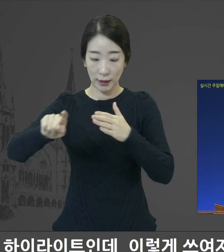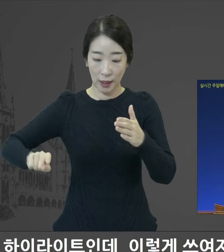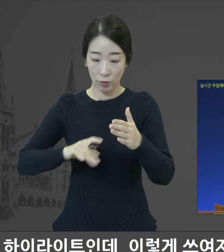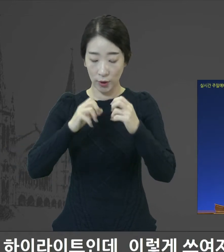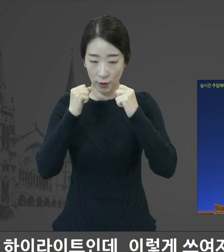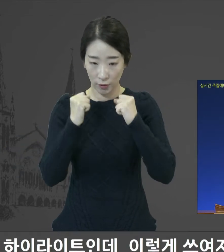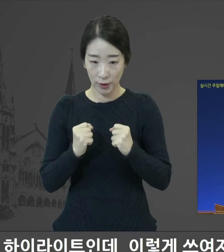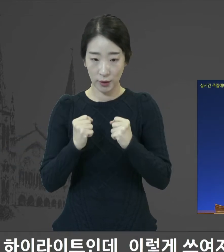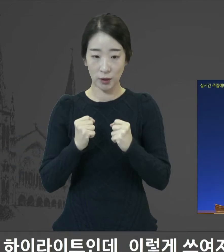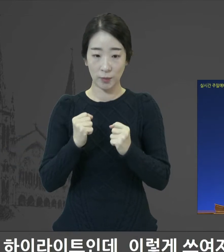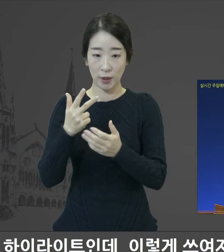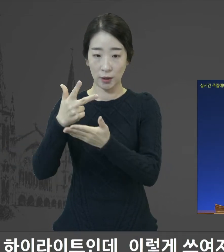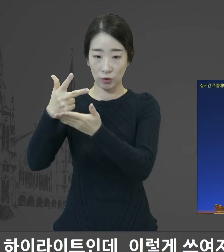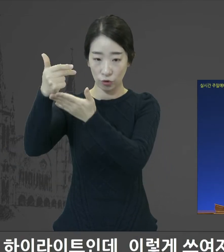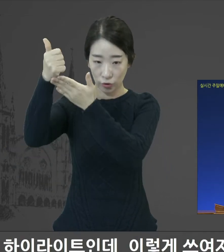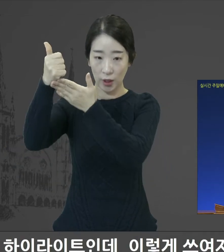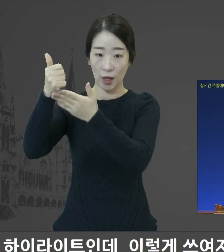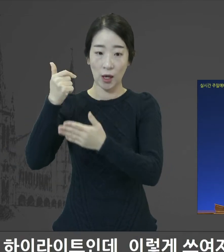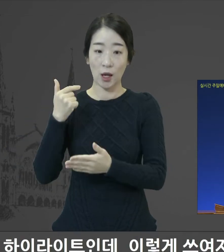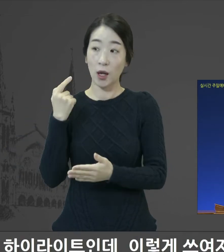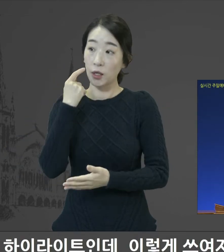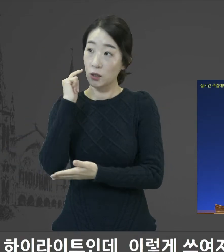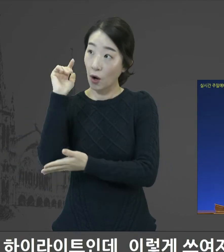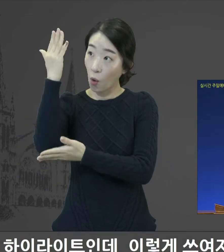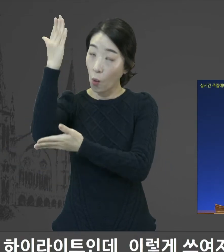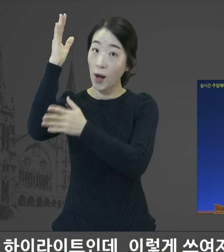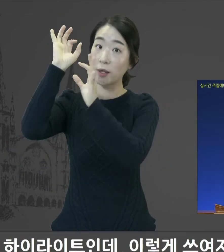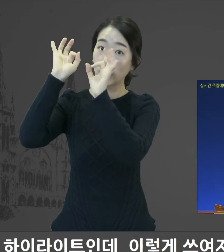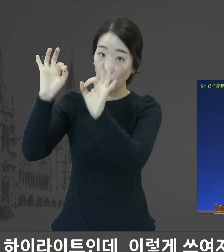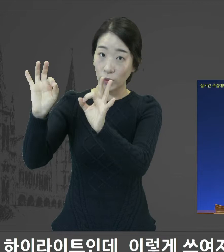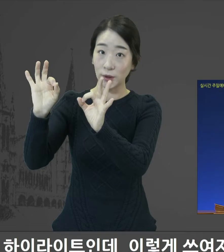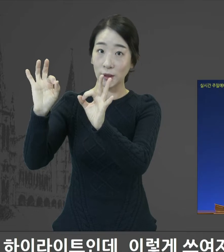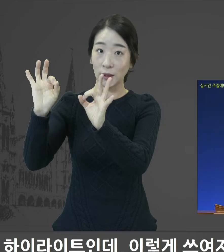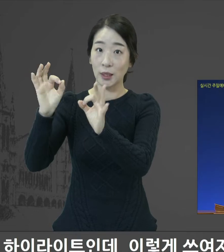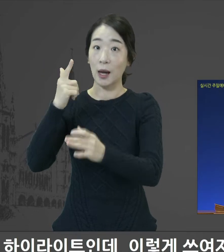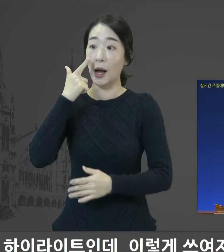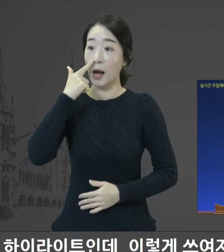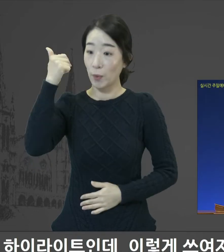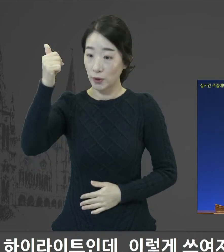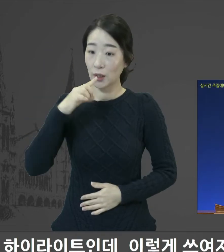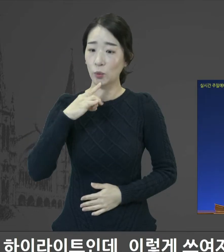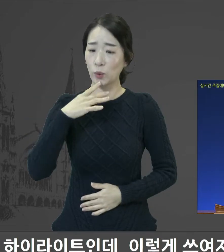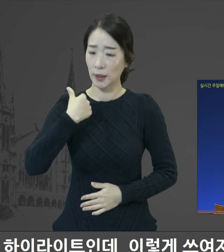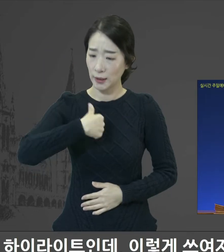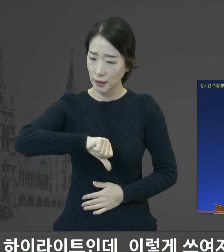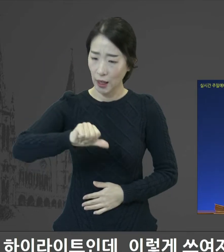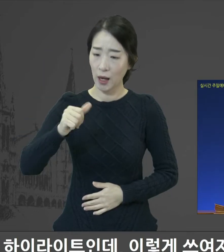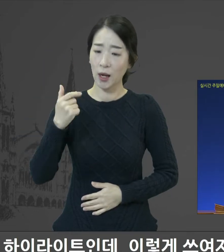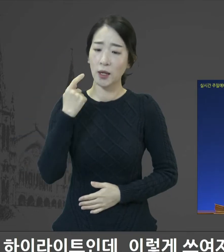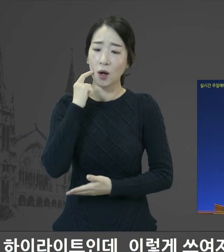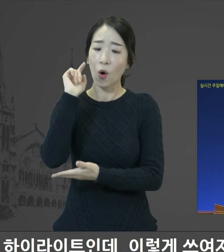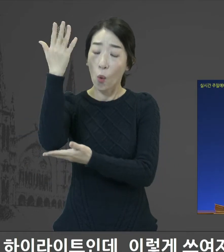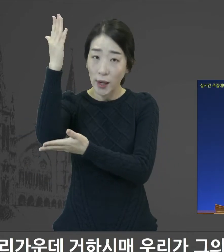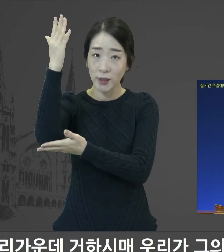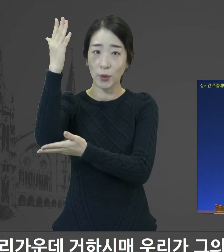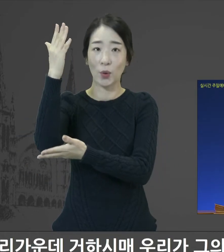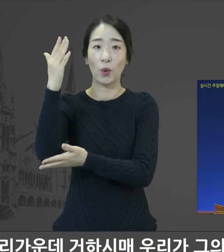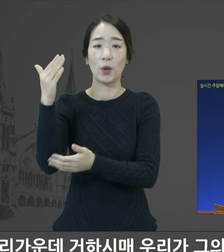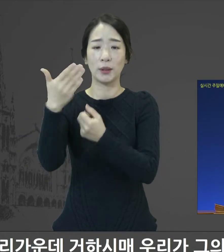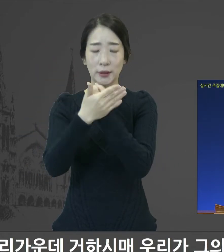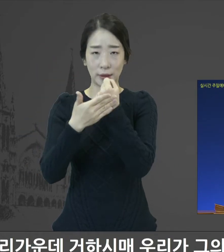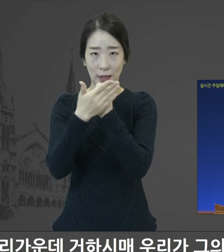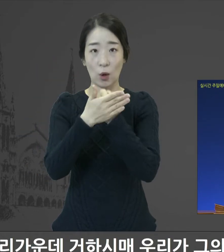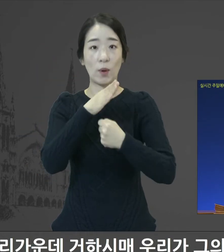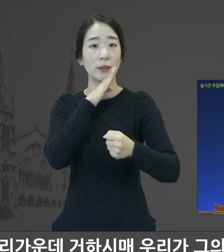그의 영광을 보니 아버지의 독생자의 영광이요 은혜와